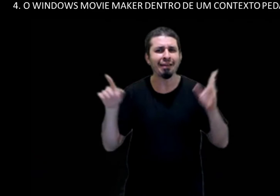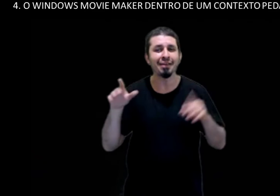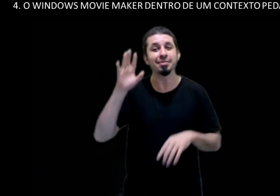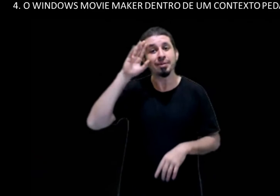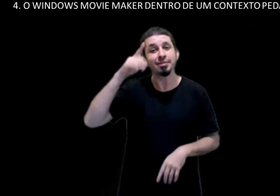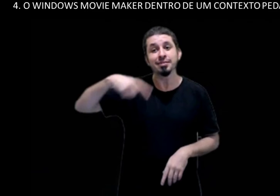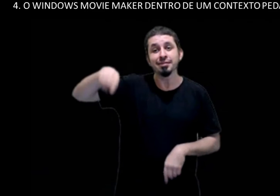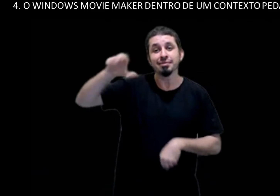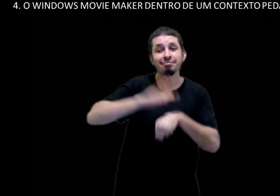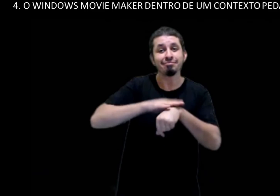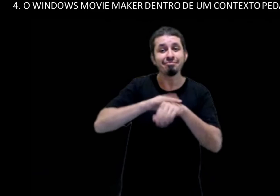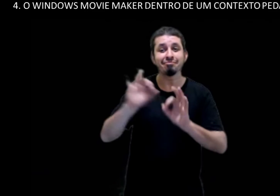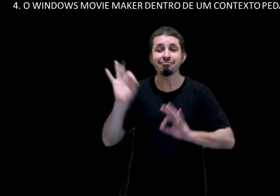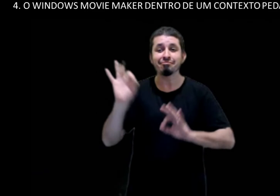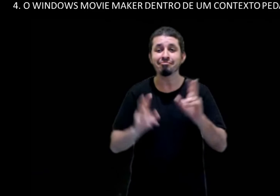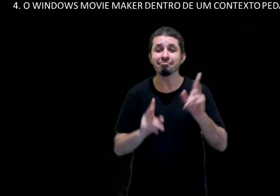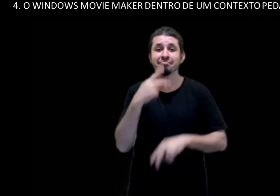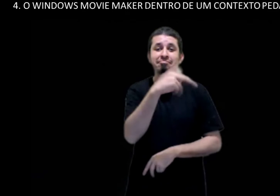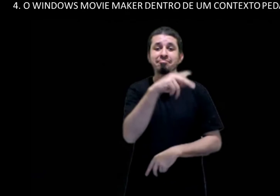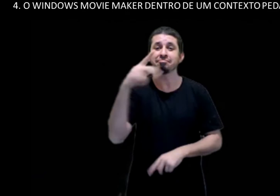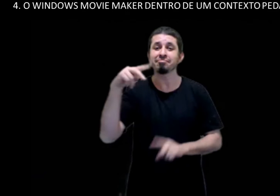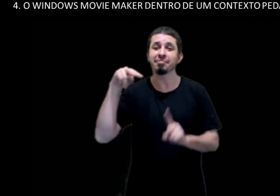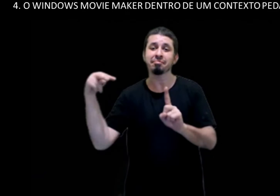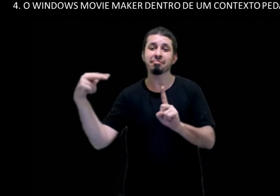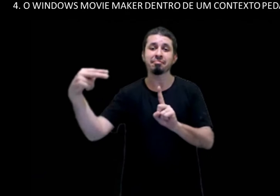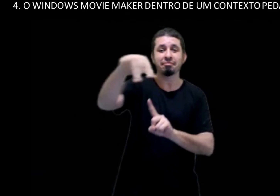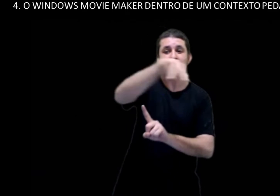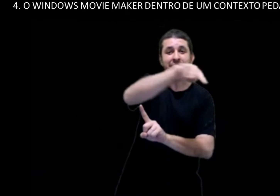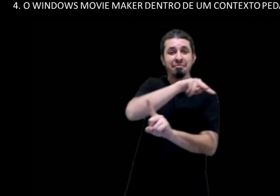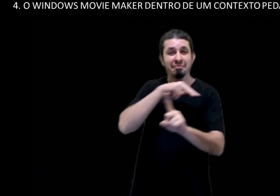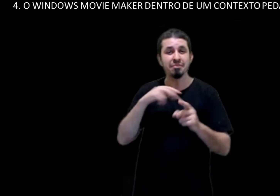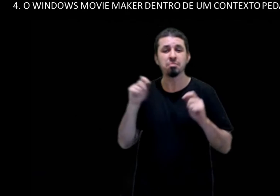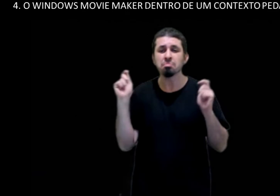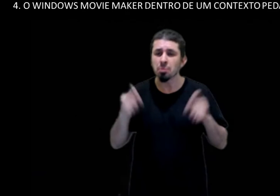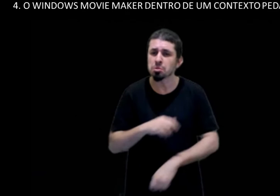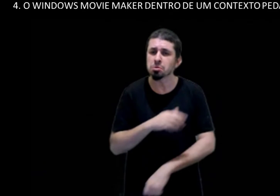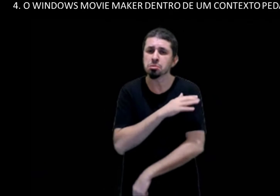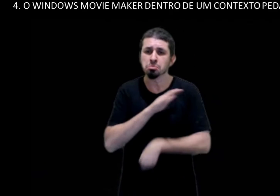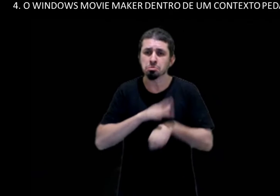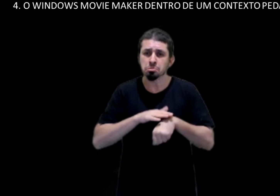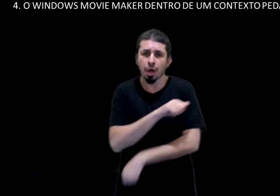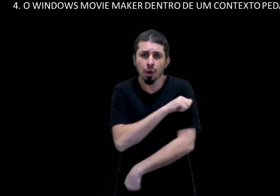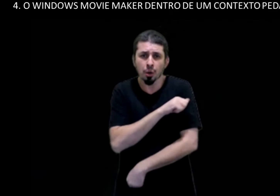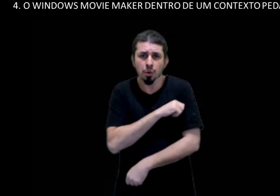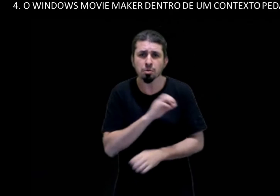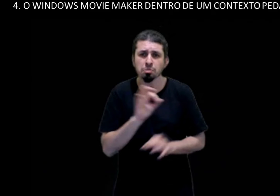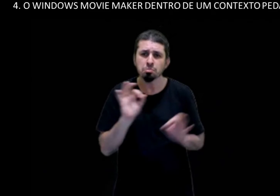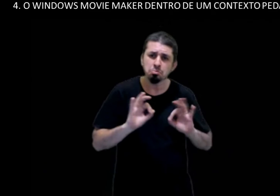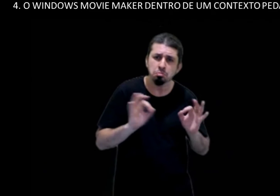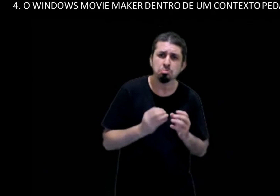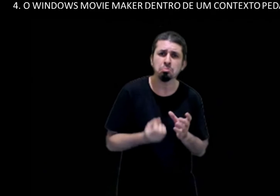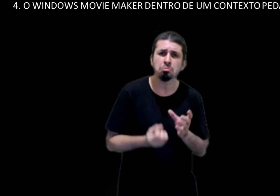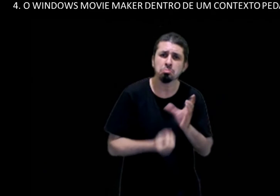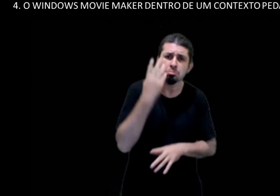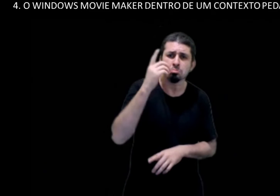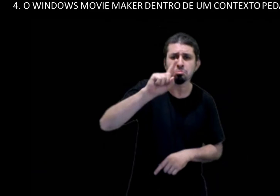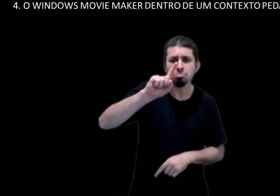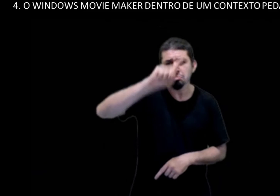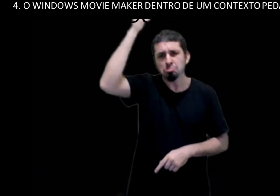a partir de diferentes perspectivas. Os alunos podem elaborar trabalhos originais e criativos respondendo